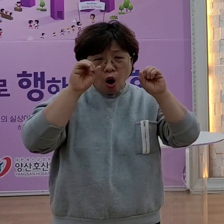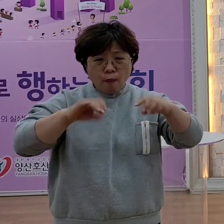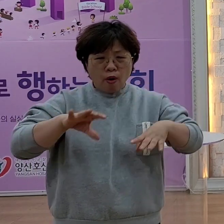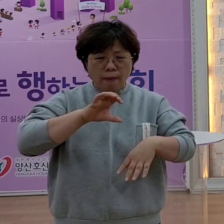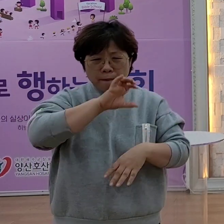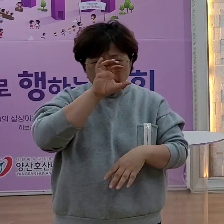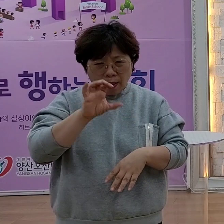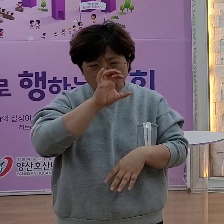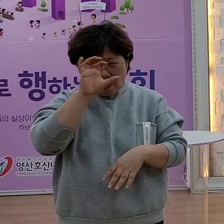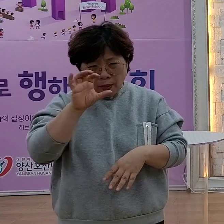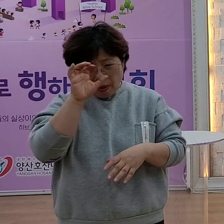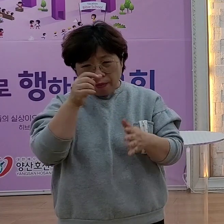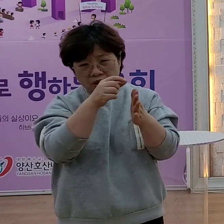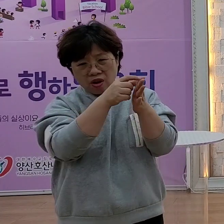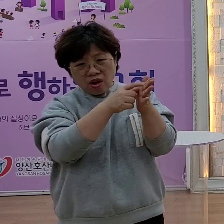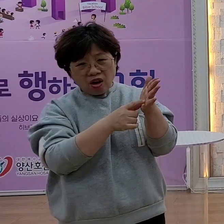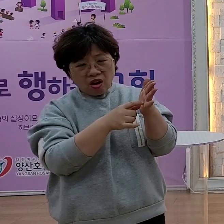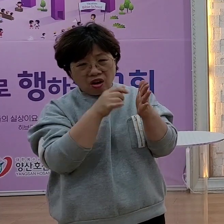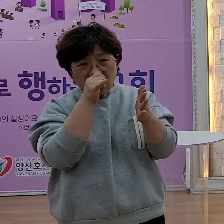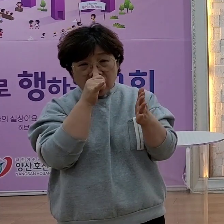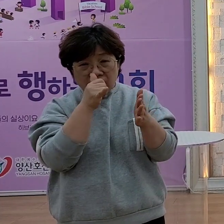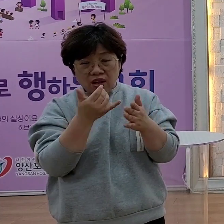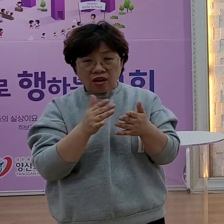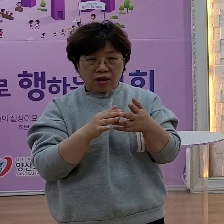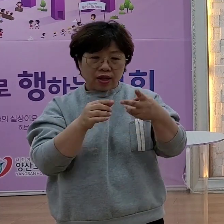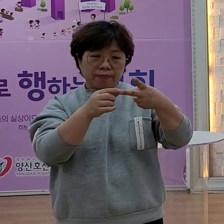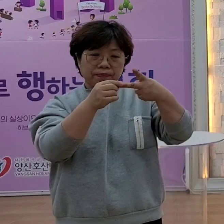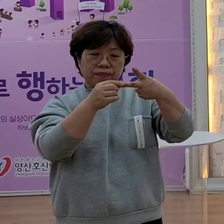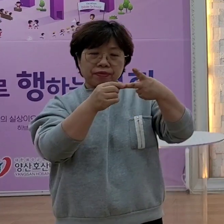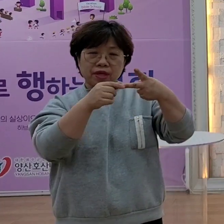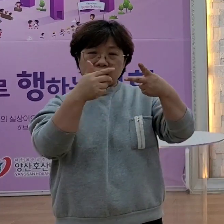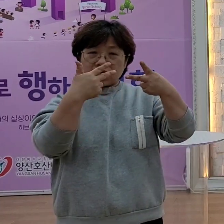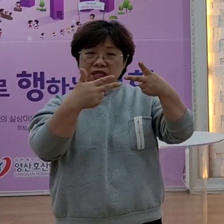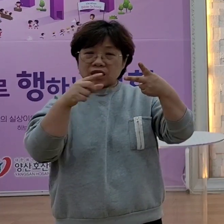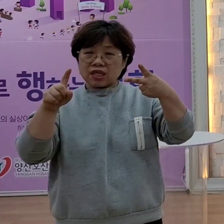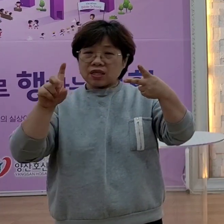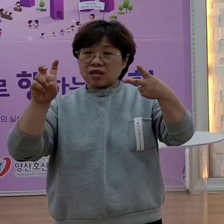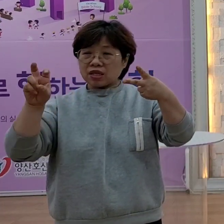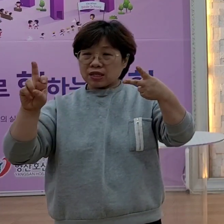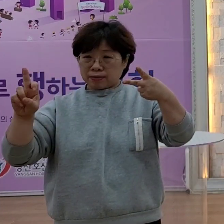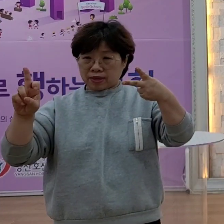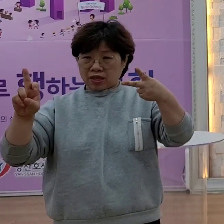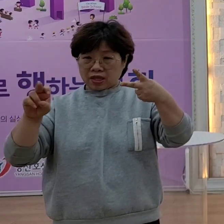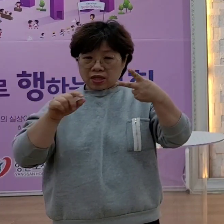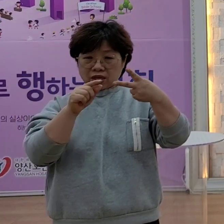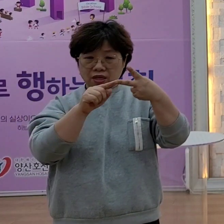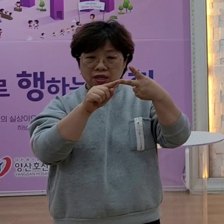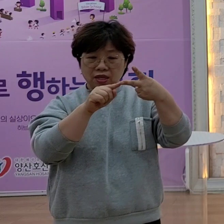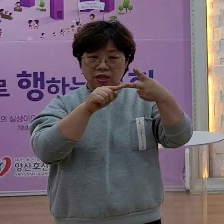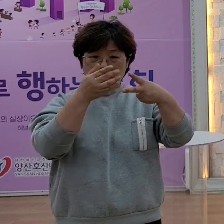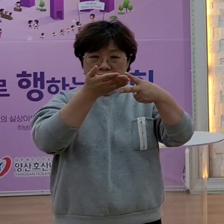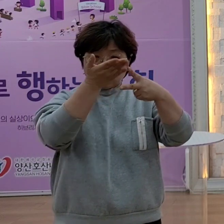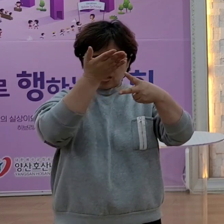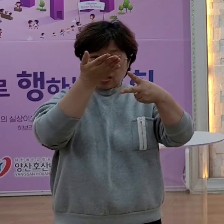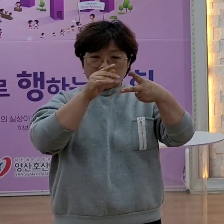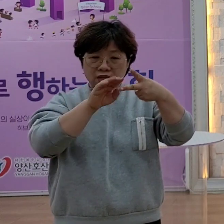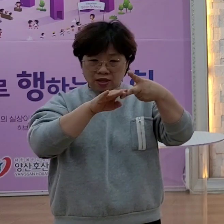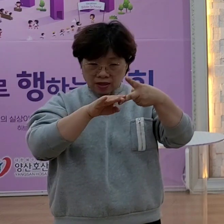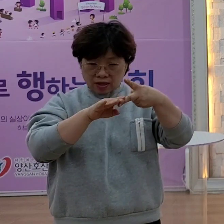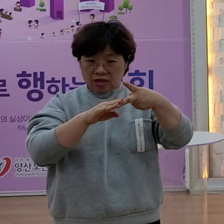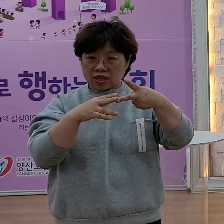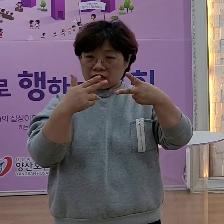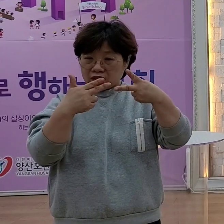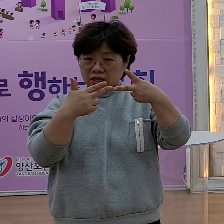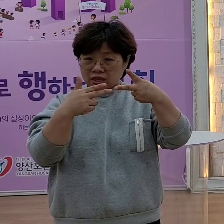근데 이제 오늘 7장부터 마지막 12장까지는 어떤 이야기냐면 그 인생의 허무를